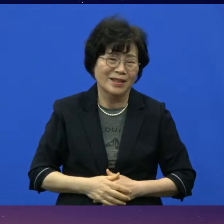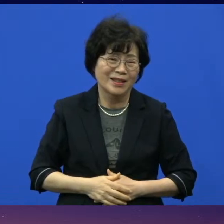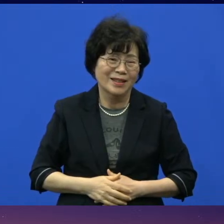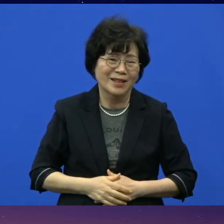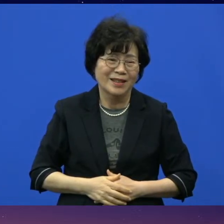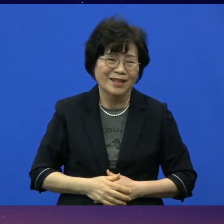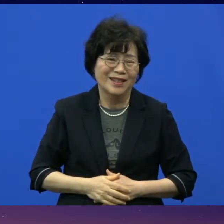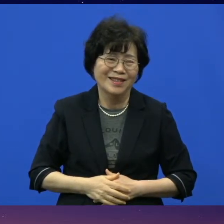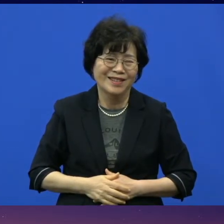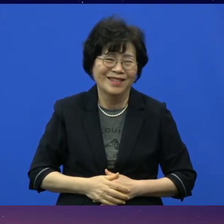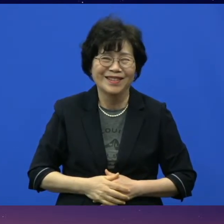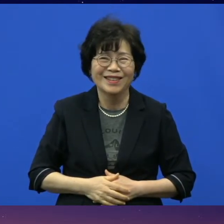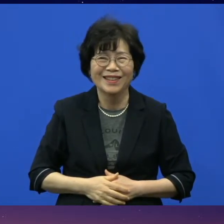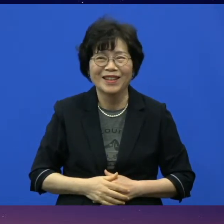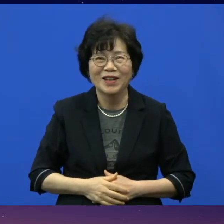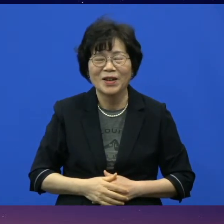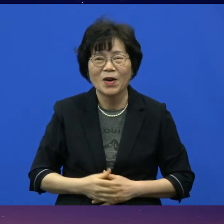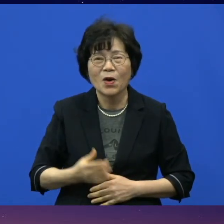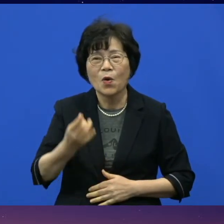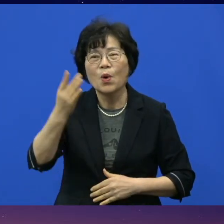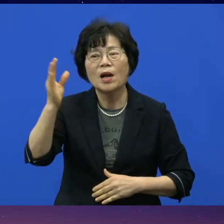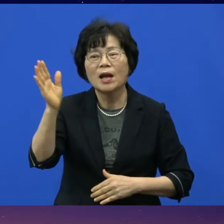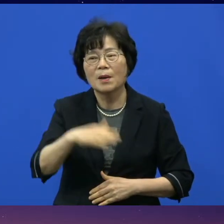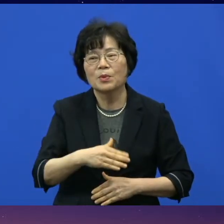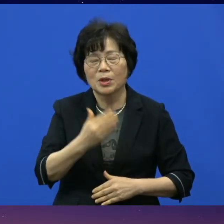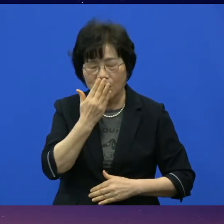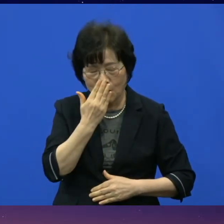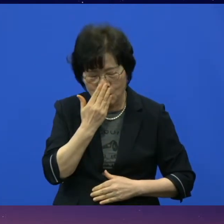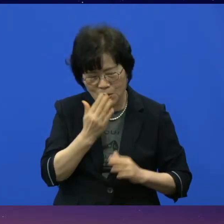여러분, 본능적으로 겸손한 사람은 찾아보기 어려워요.